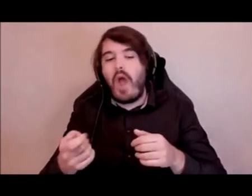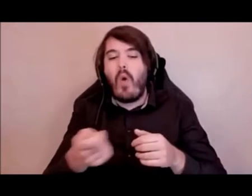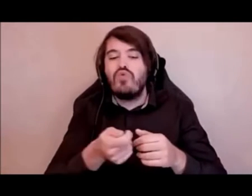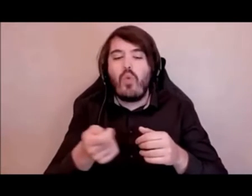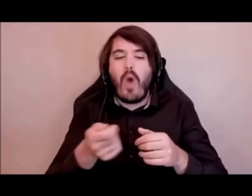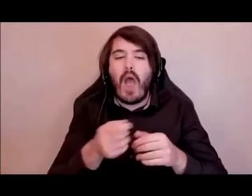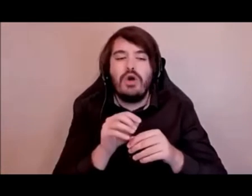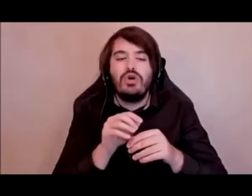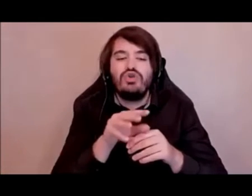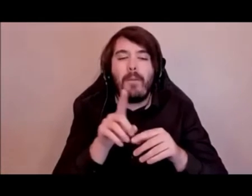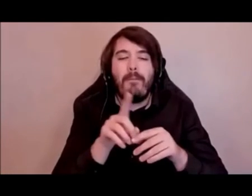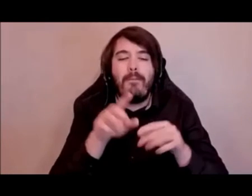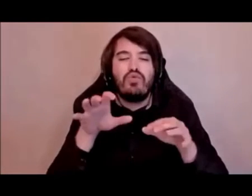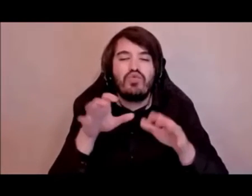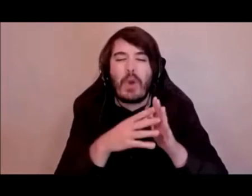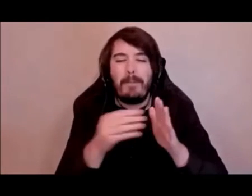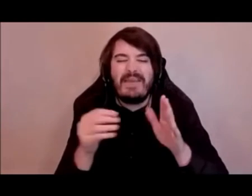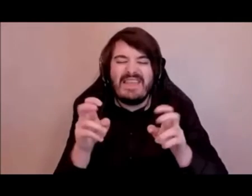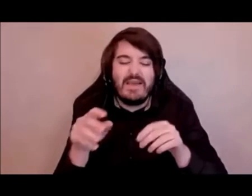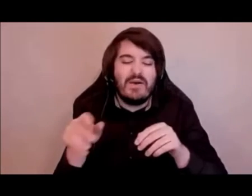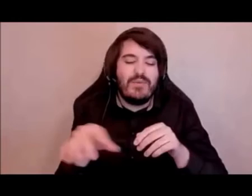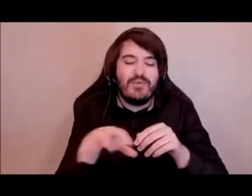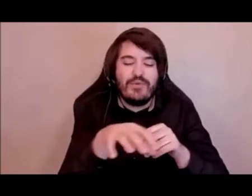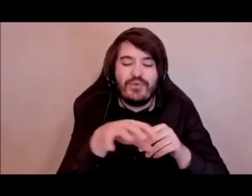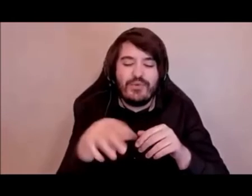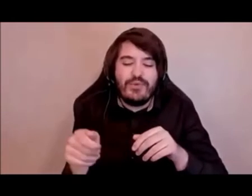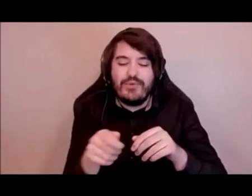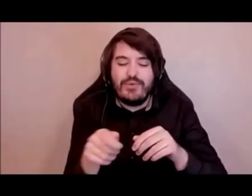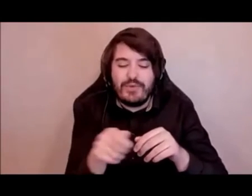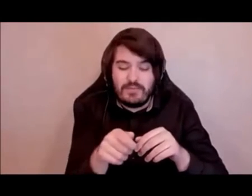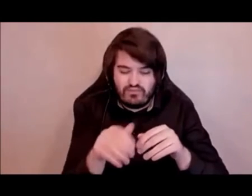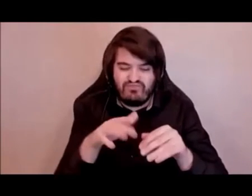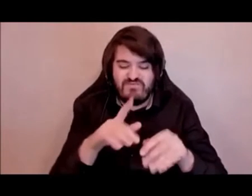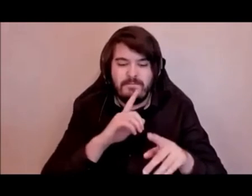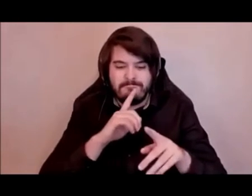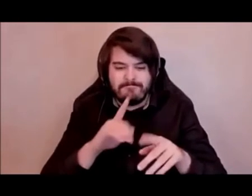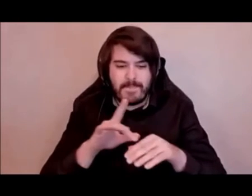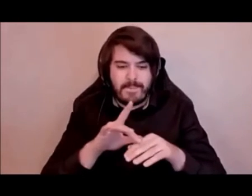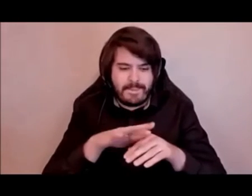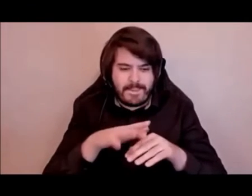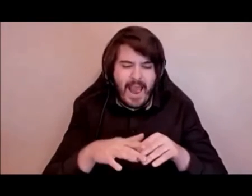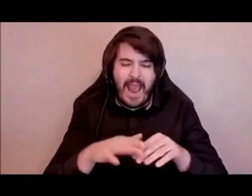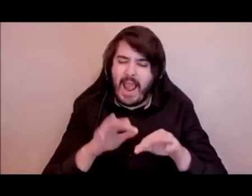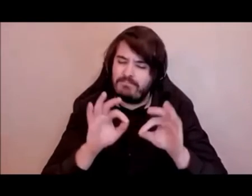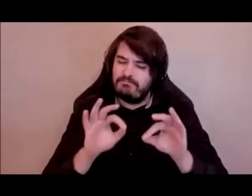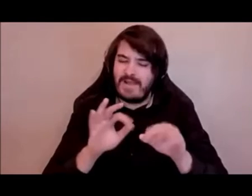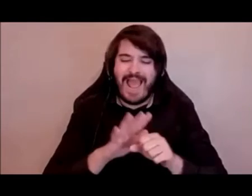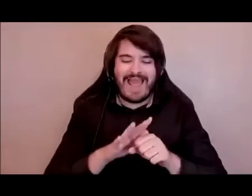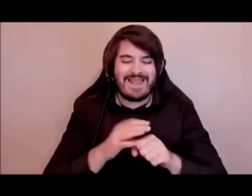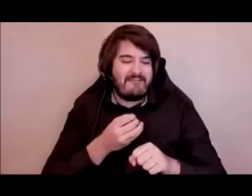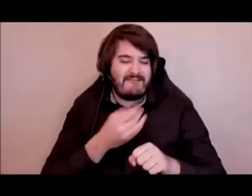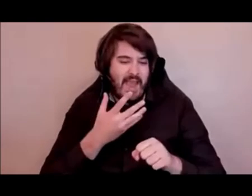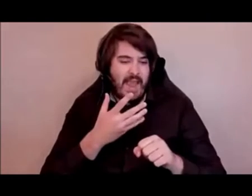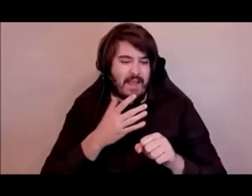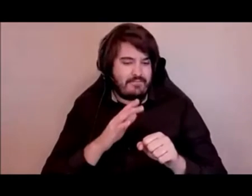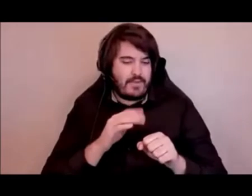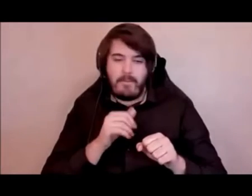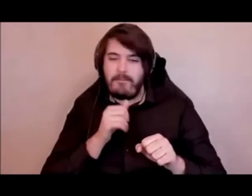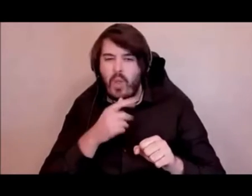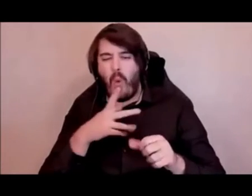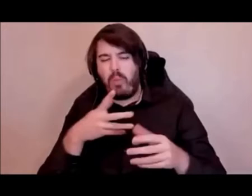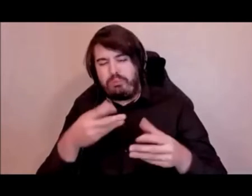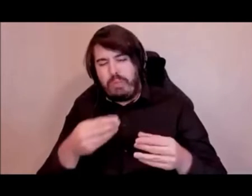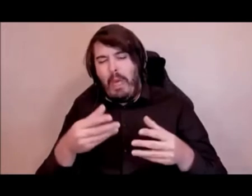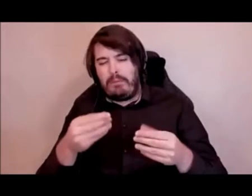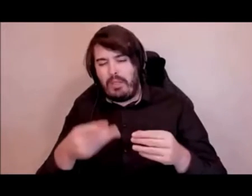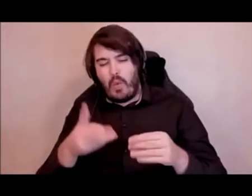avec un jet de pluie, on va arroser et puis on va s'assurer que le terreau est juste assez frais, jamais détrempé.